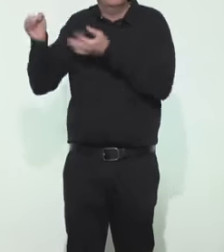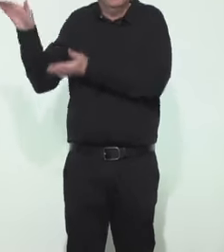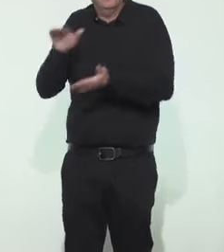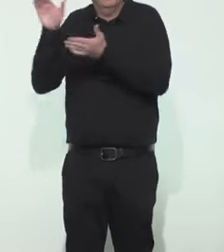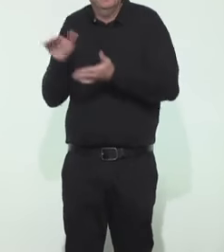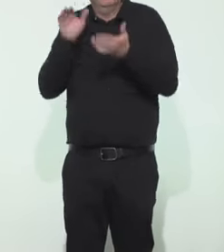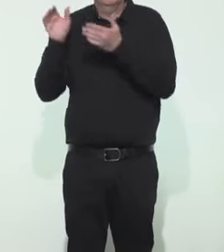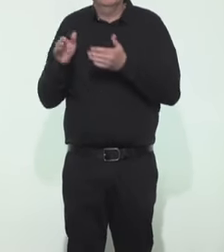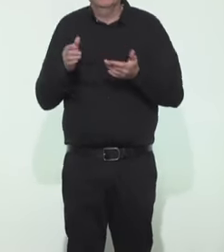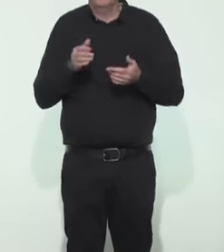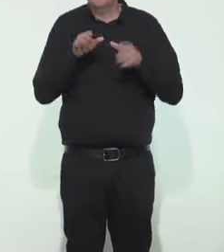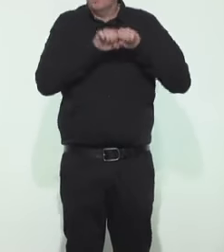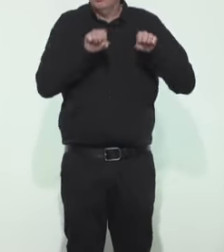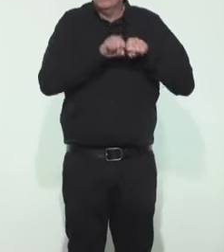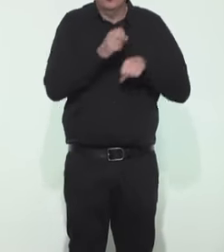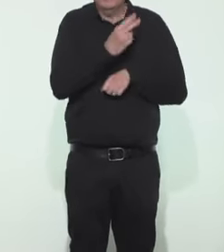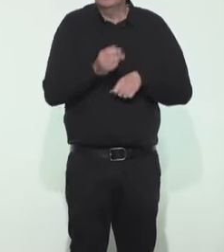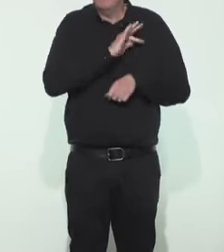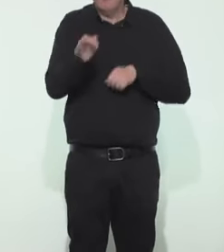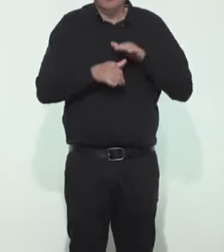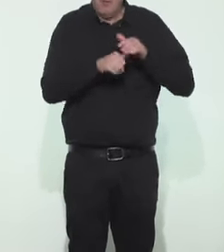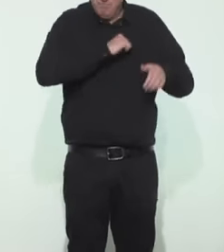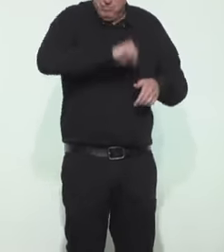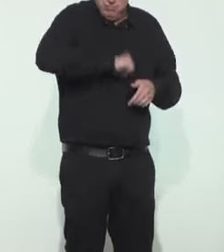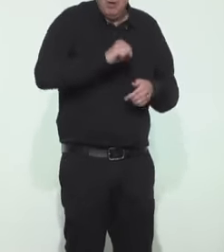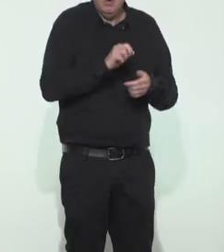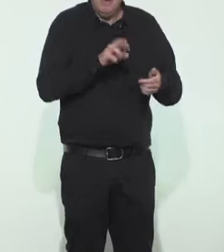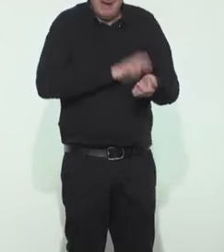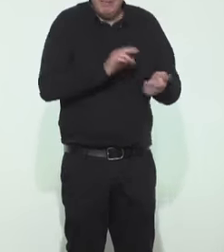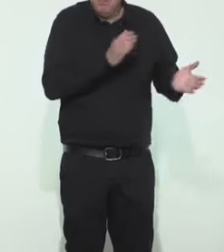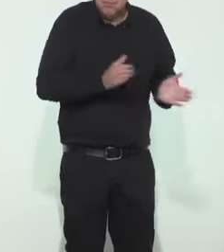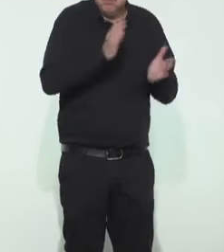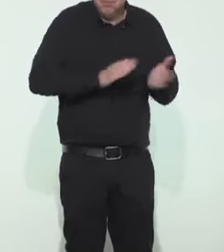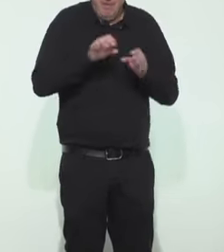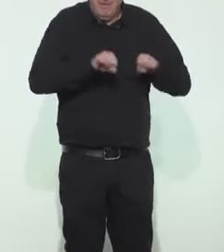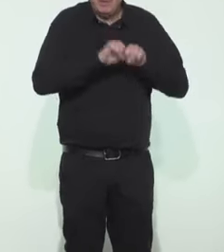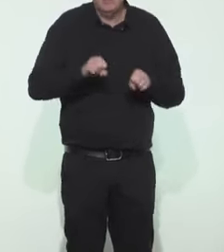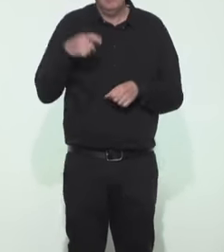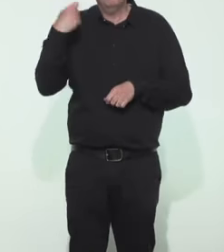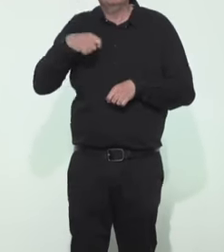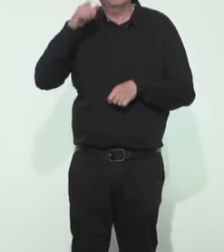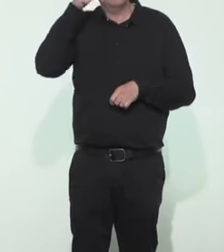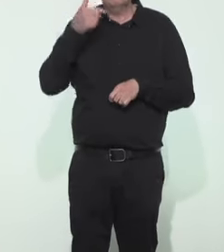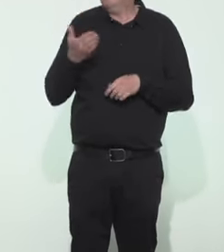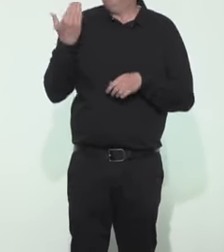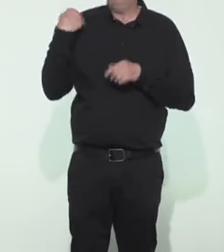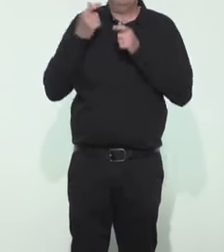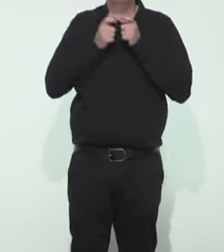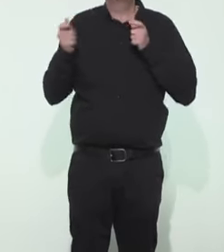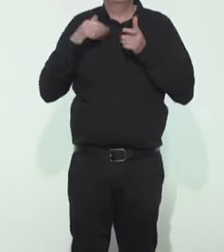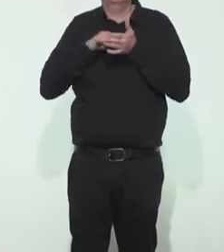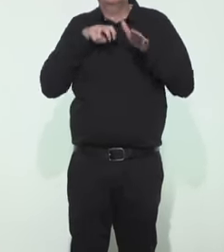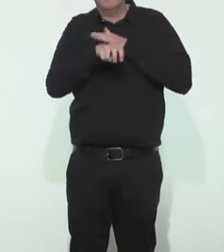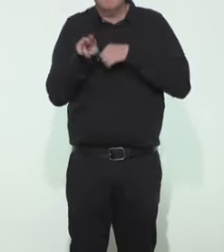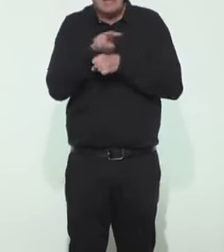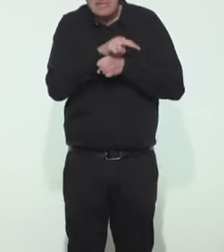la production nationale qui est poussé au maximum puisque nous l'objectif du présent dans la bulle et kate est très clair puisqu'il s'est rendu dans une usine c'est que nous développions de plus en